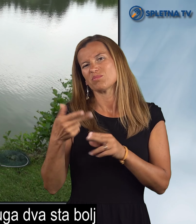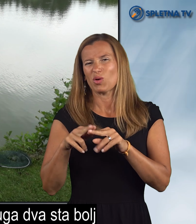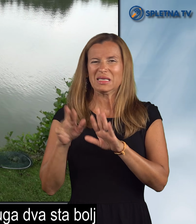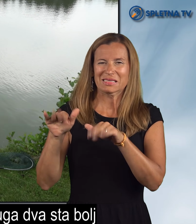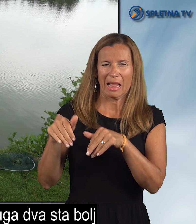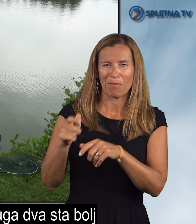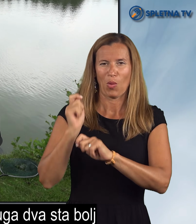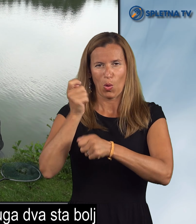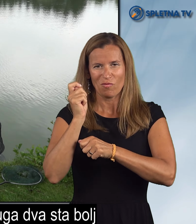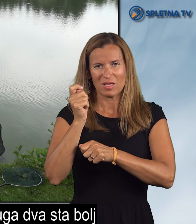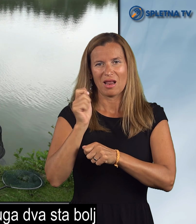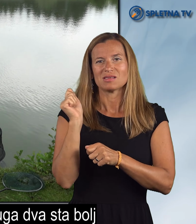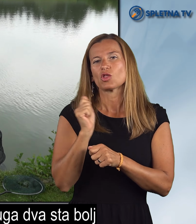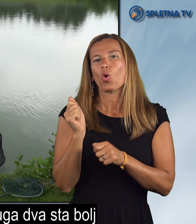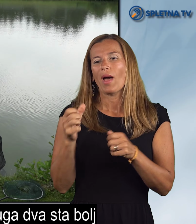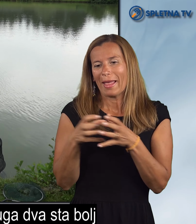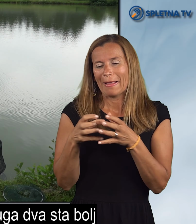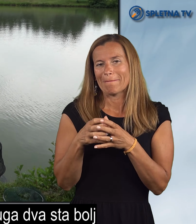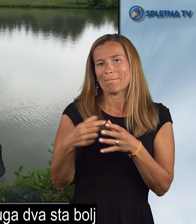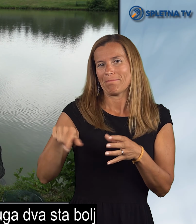da smo bili drugi v ekipi.